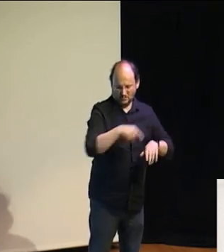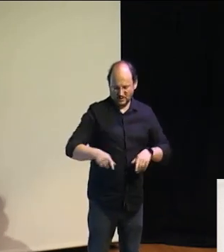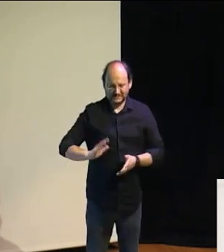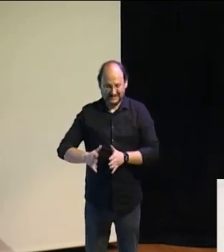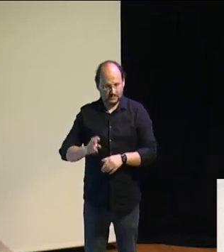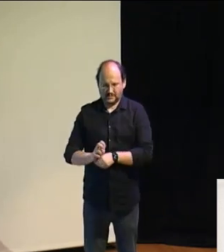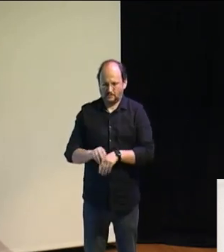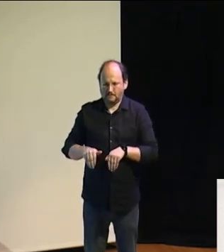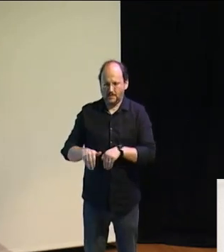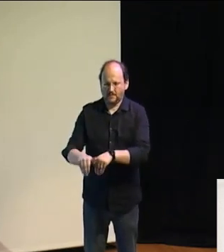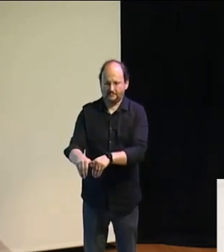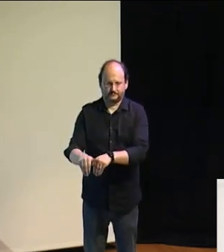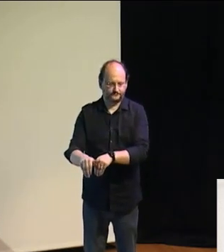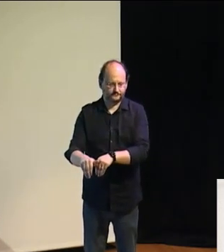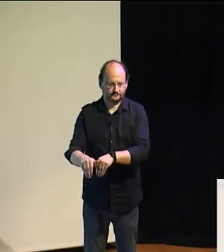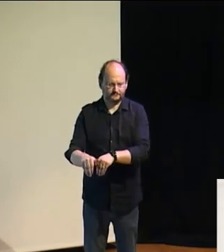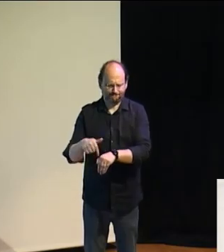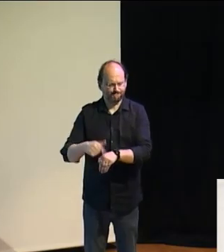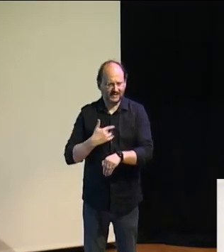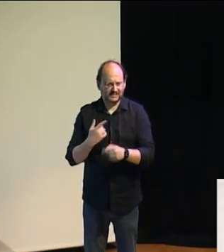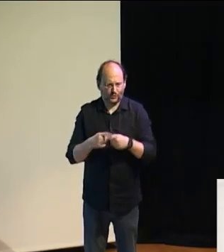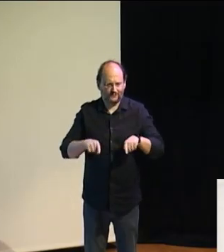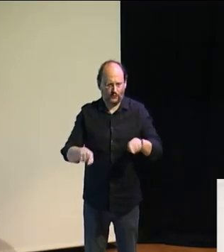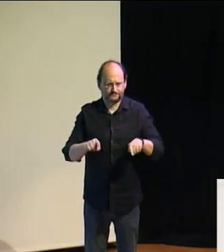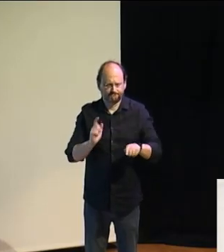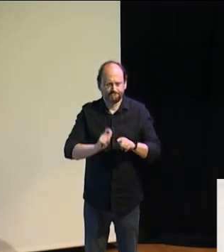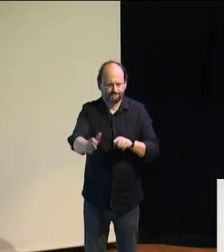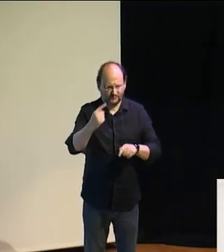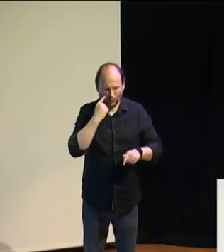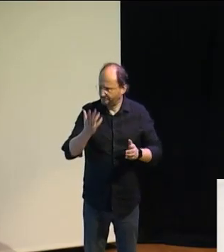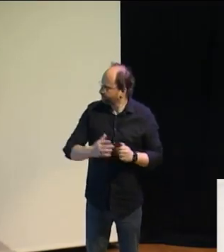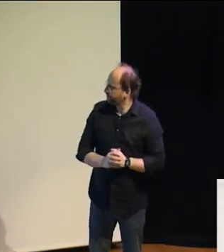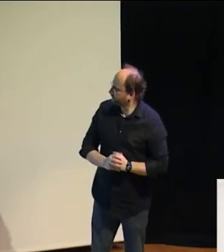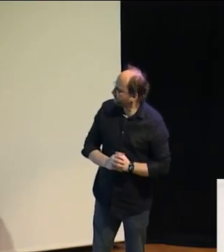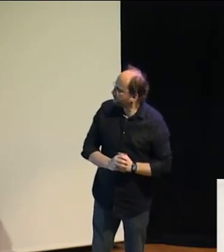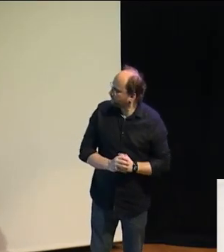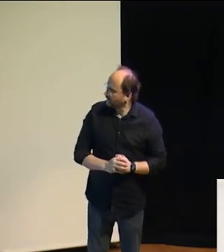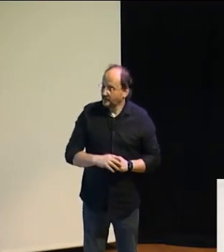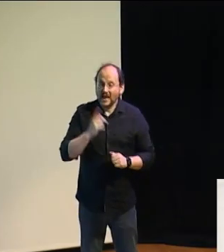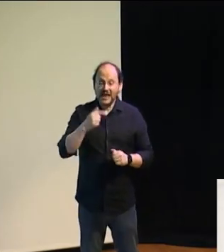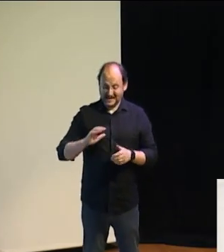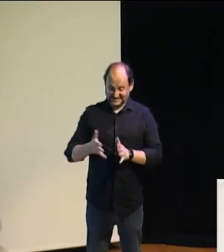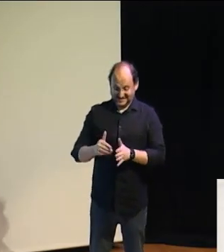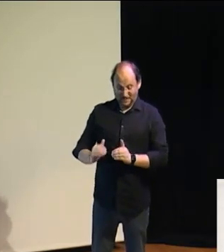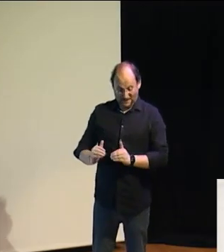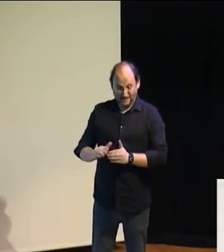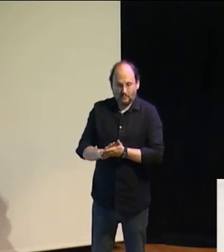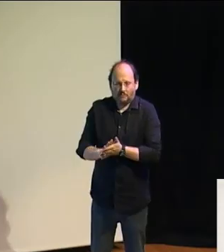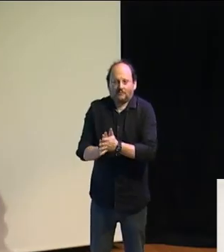Les signes vraiment méthodiques se sont exportés et le noéto-malalien, lui, est resté sur place. On va voir un petit peu quelles ont été les différences